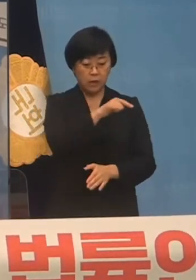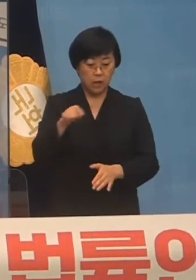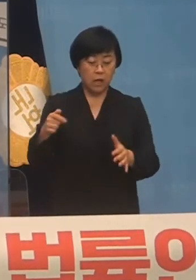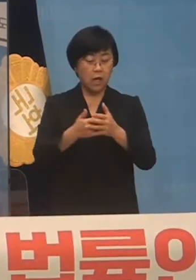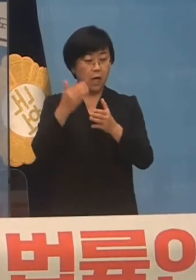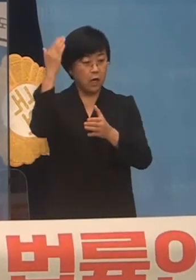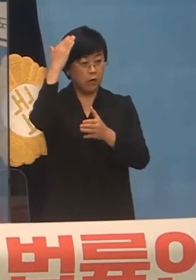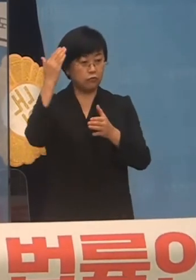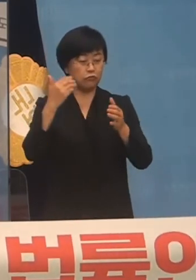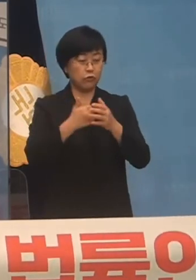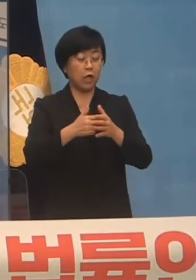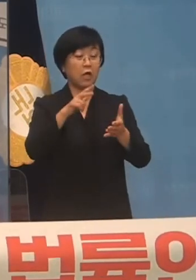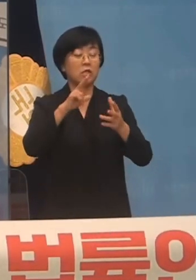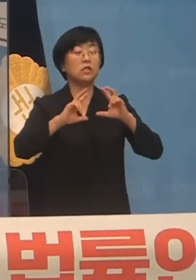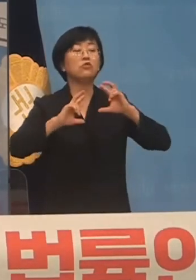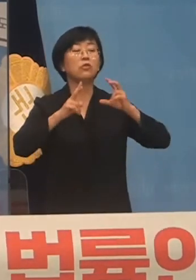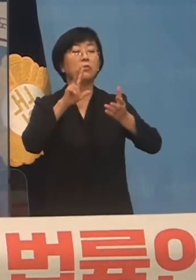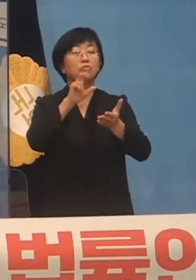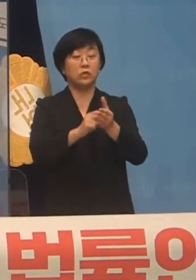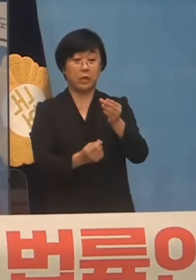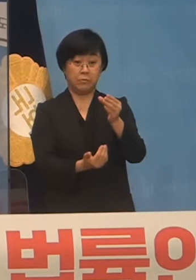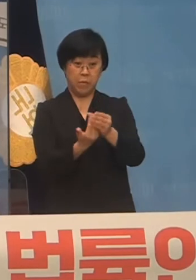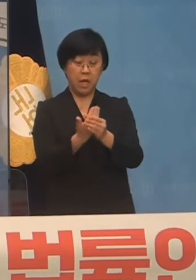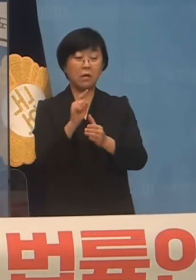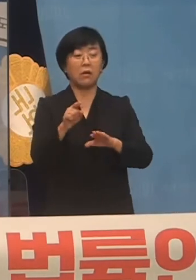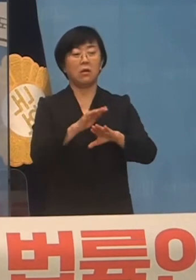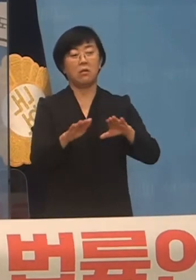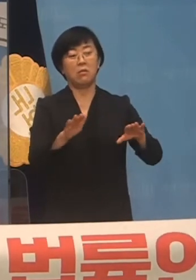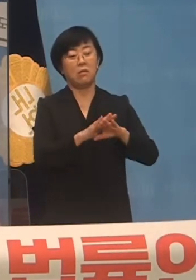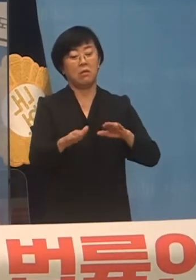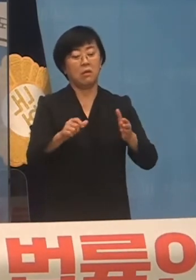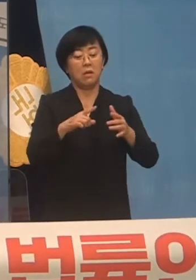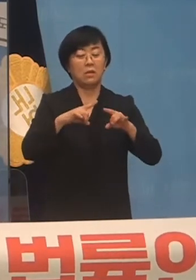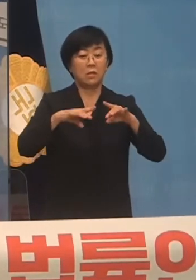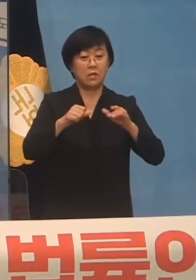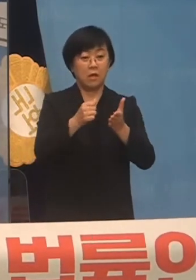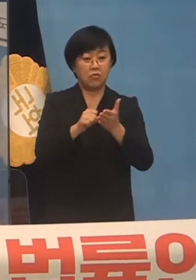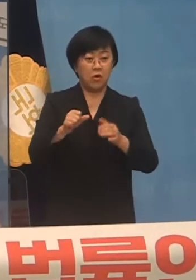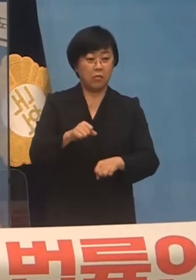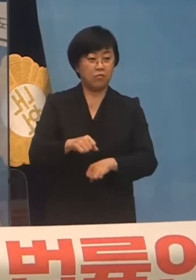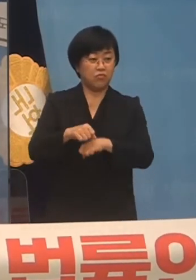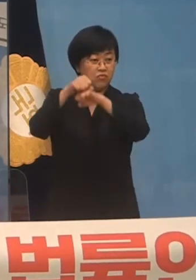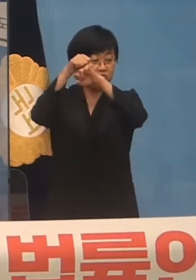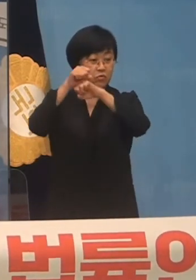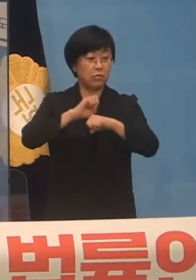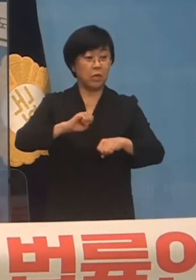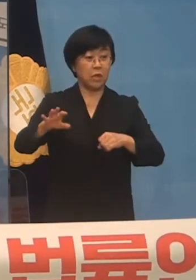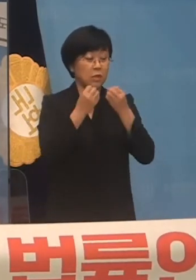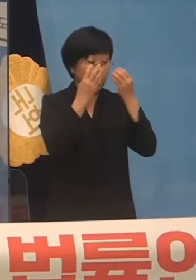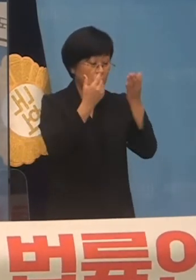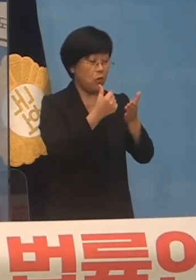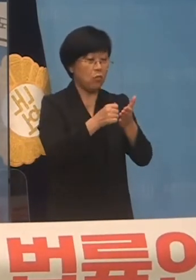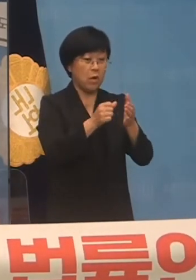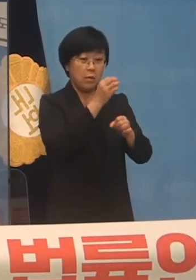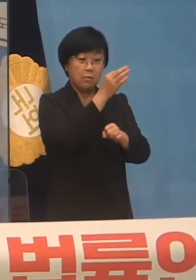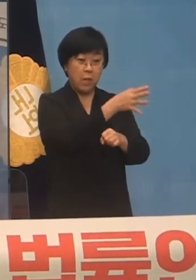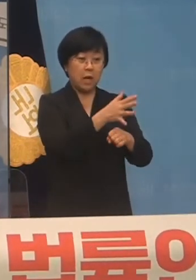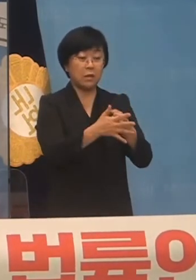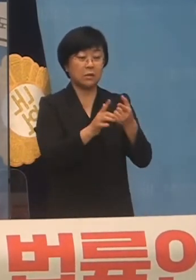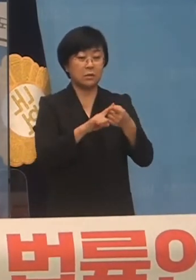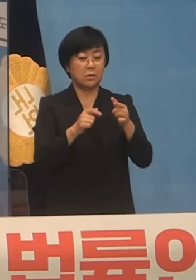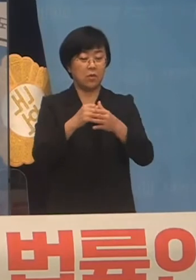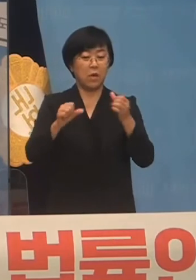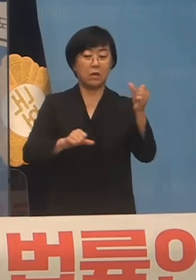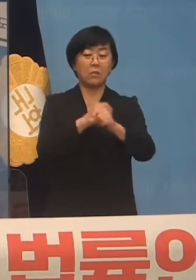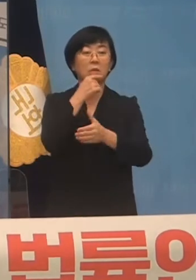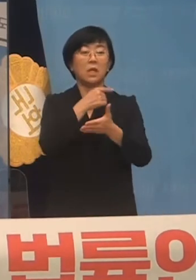지구온난화 지수 요인이 더 많은데요. 매년 전자기기 폐기물이 증가하고 있고 새로 구매하는 전자기기를 만들어서 발생하는